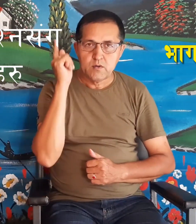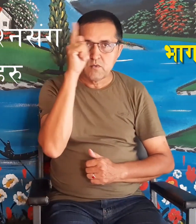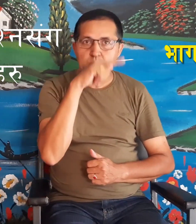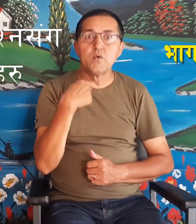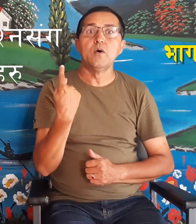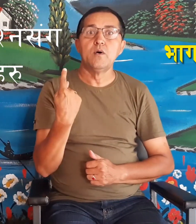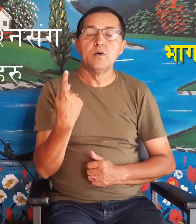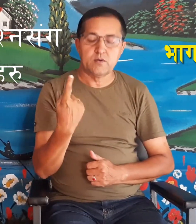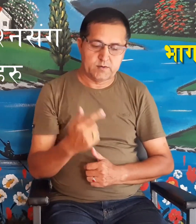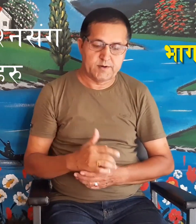को